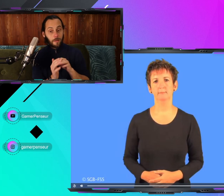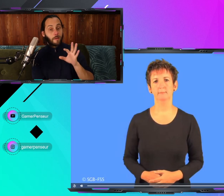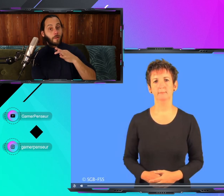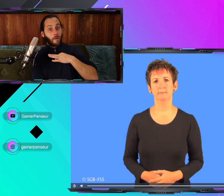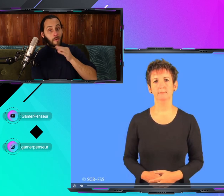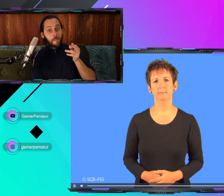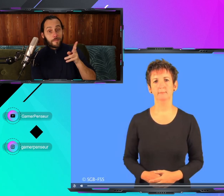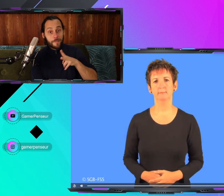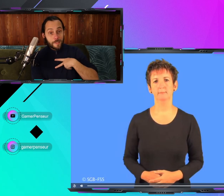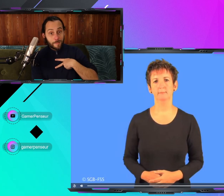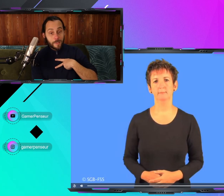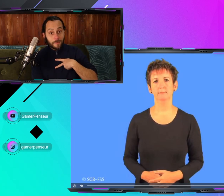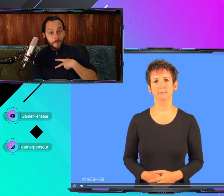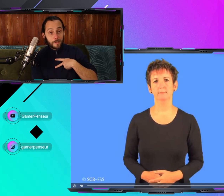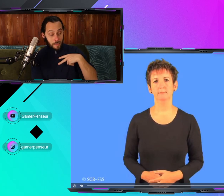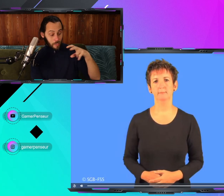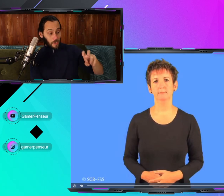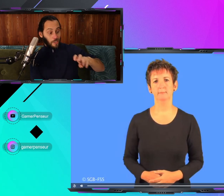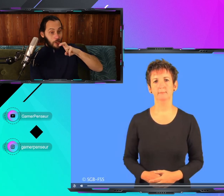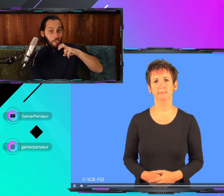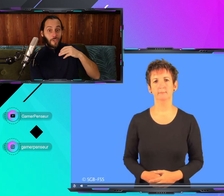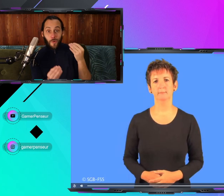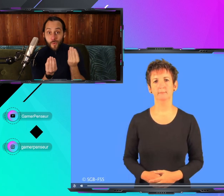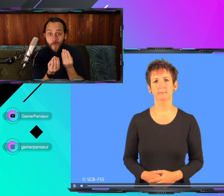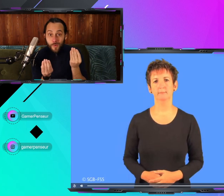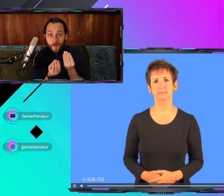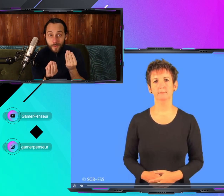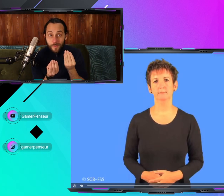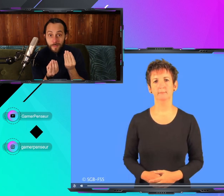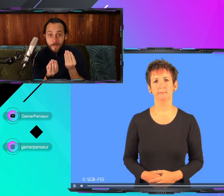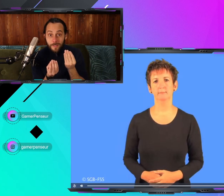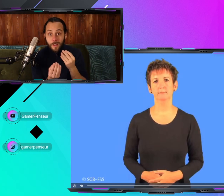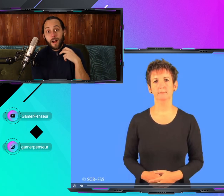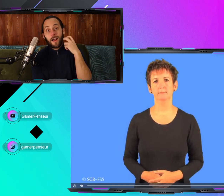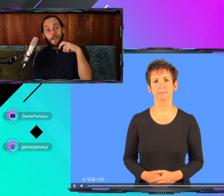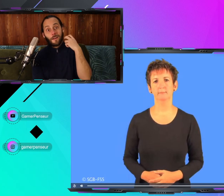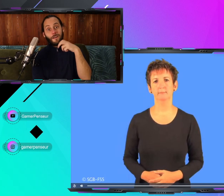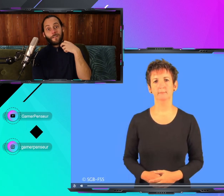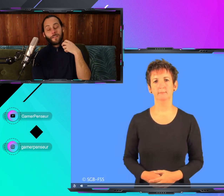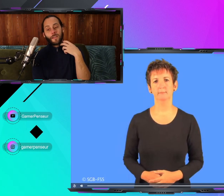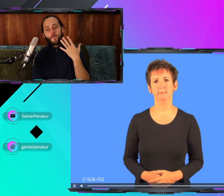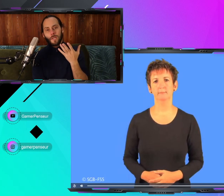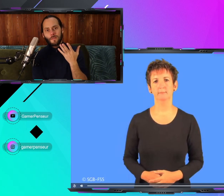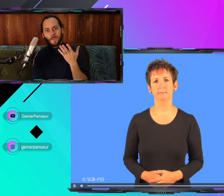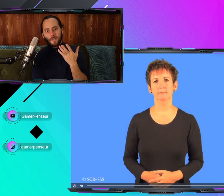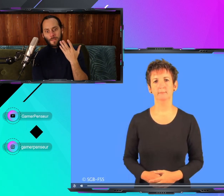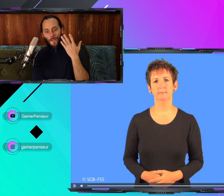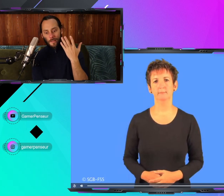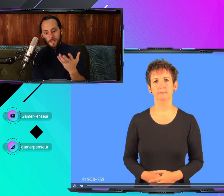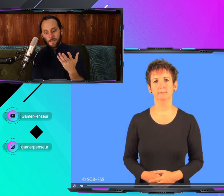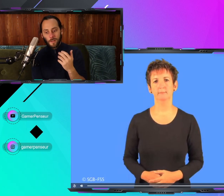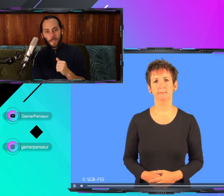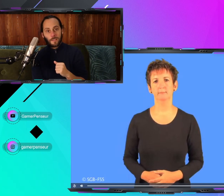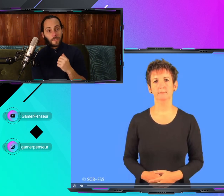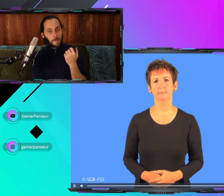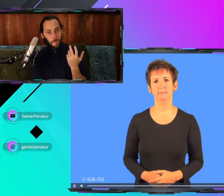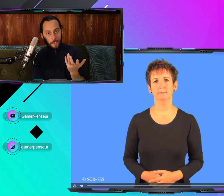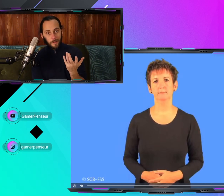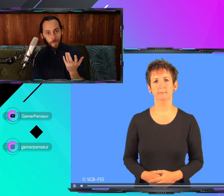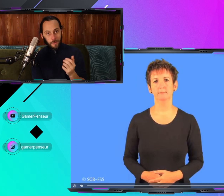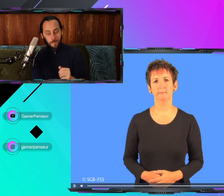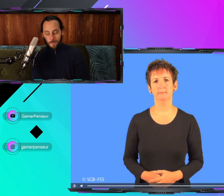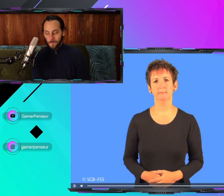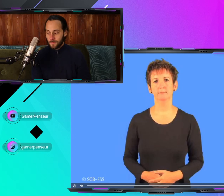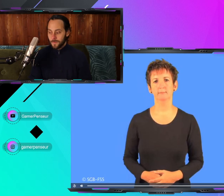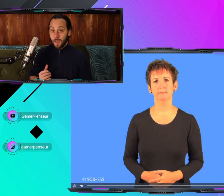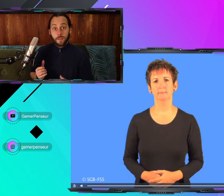dire fils Pi, chercher où? À la gare. Mais là, ça signifierait que c'est